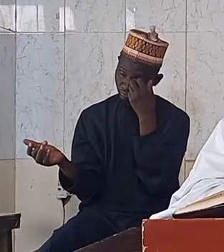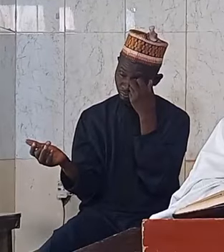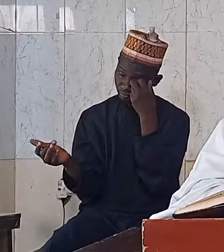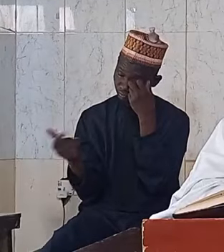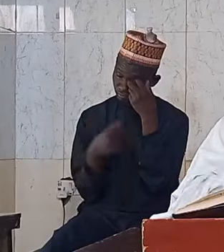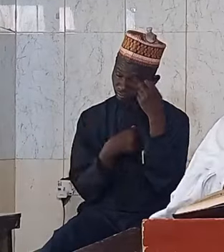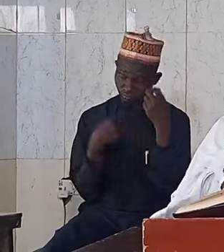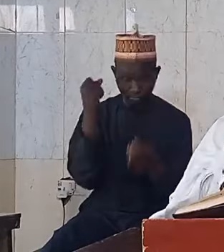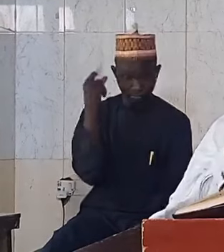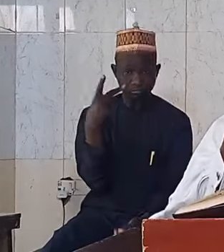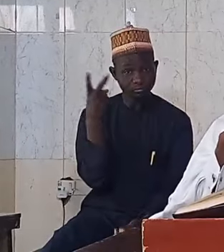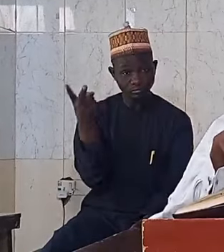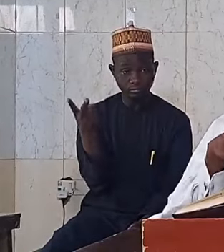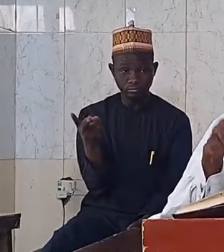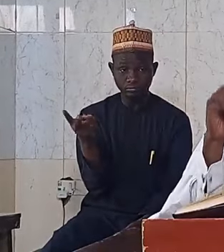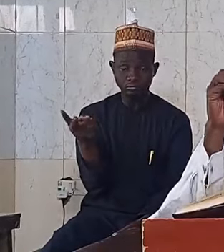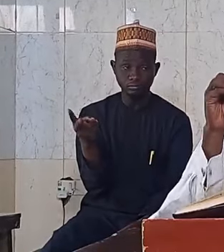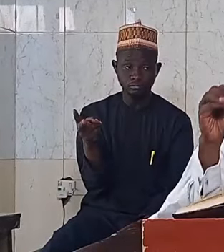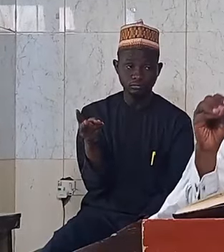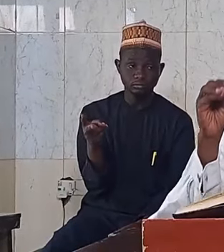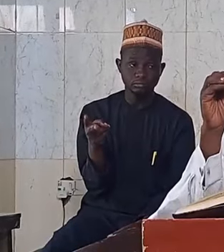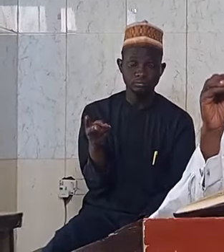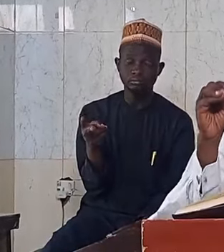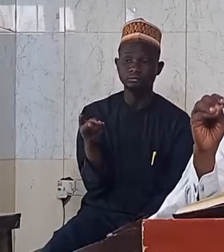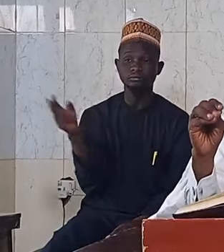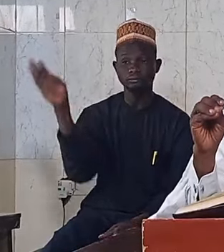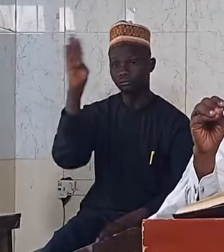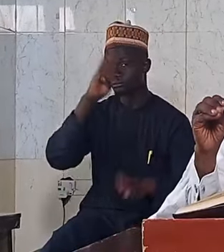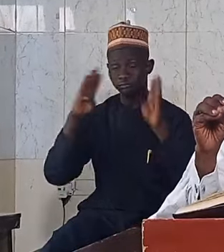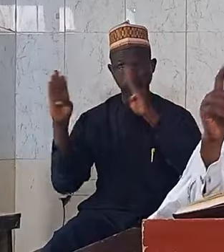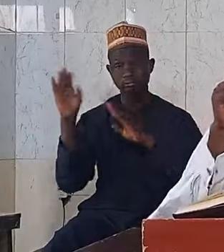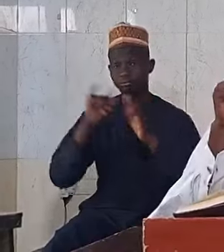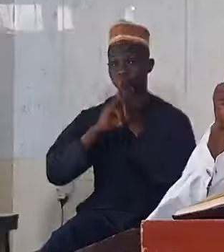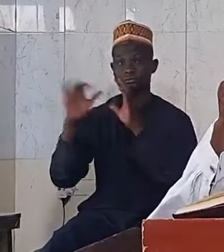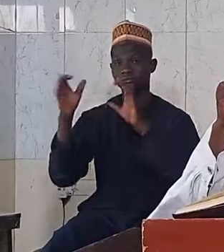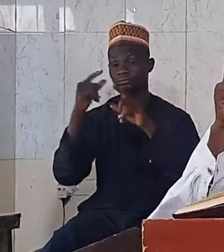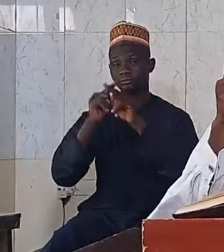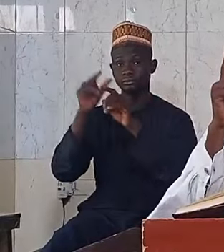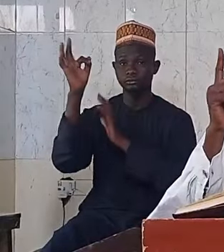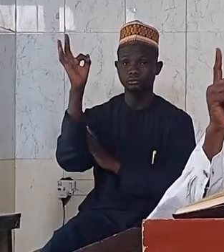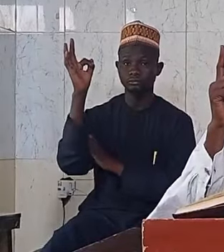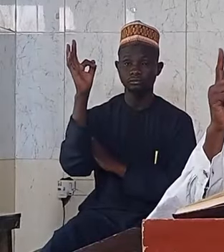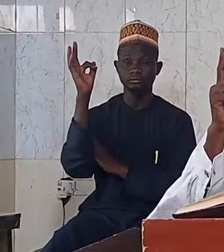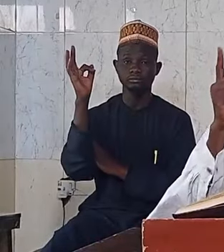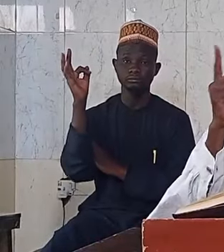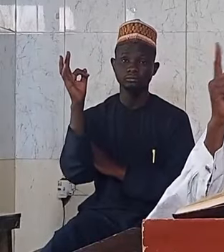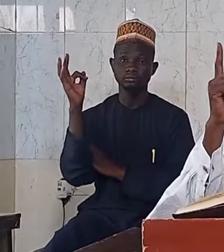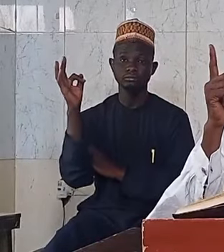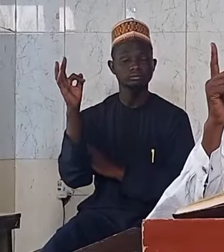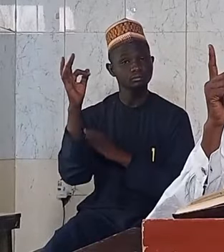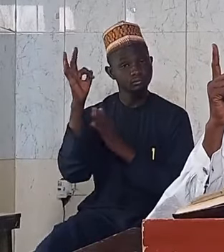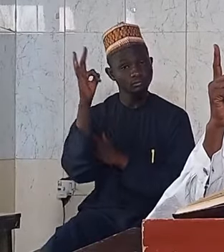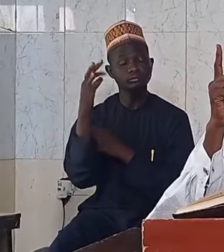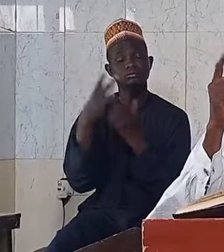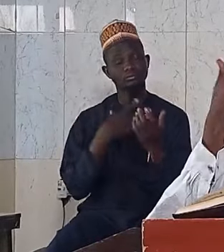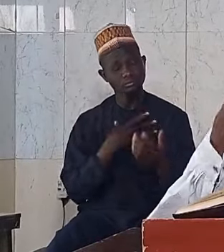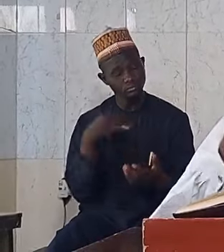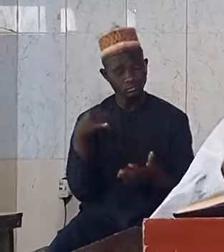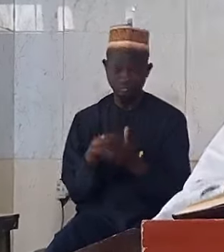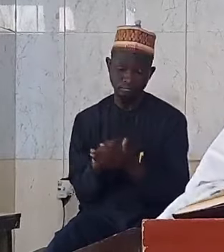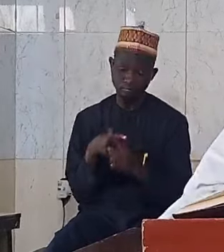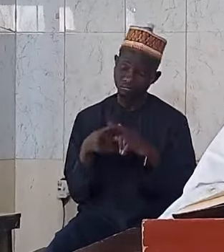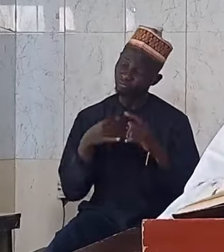mun gane wannan ku duba ku ga yaƙin da za ka yi don ɗaukaka addinin Allah ba Allah ya fi son sa ba